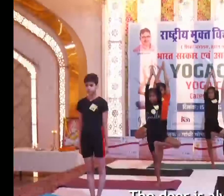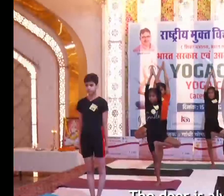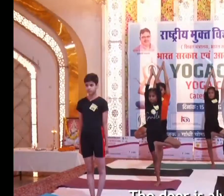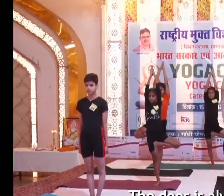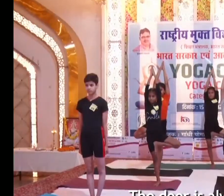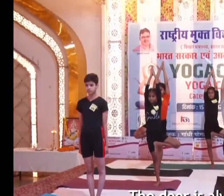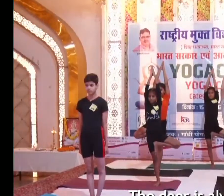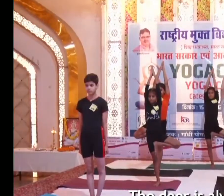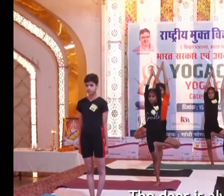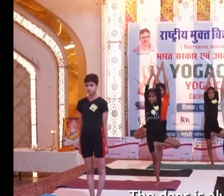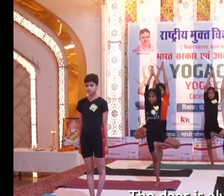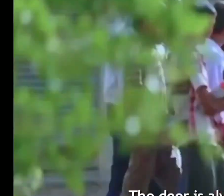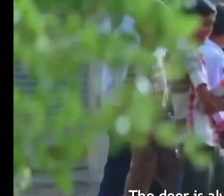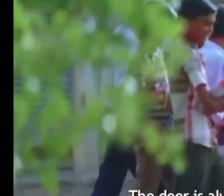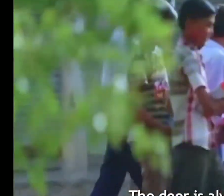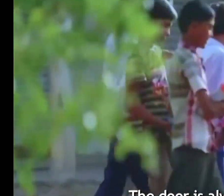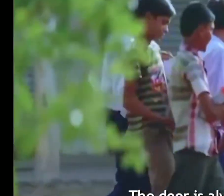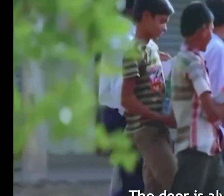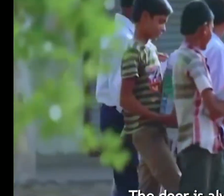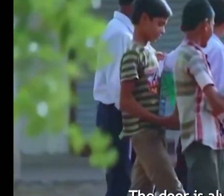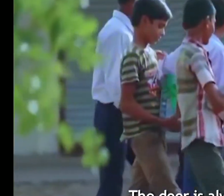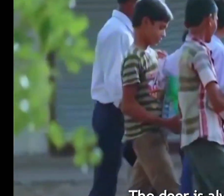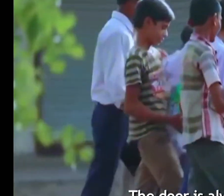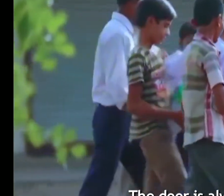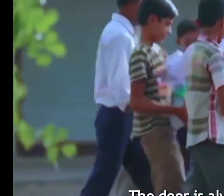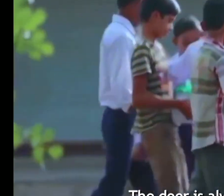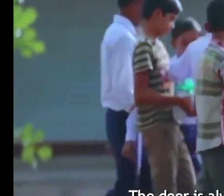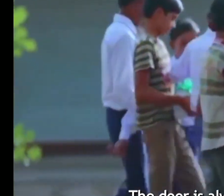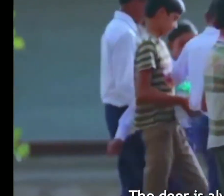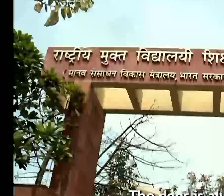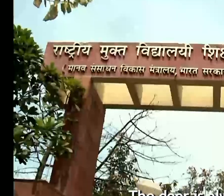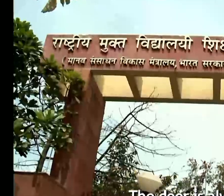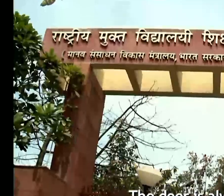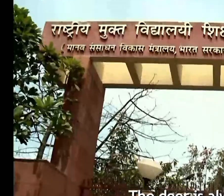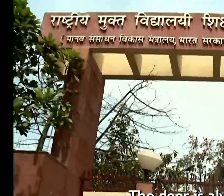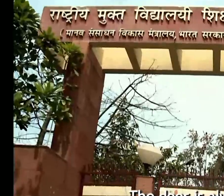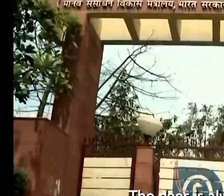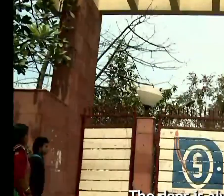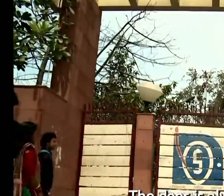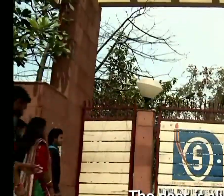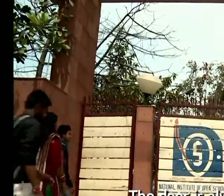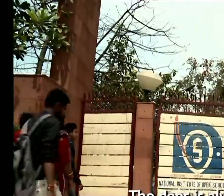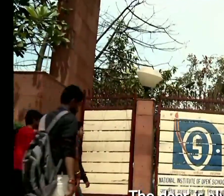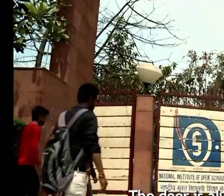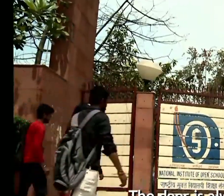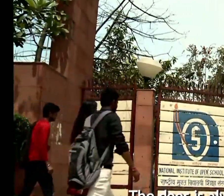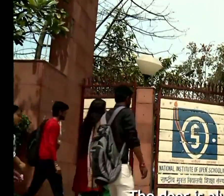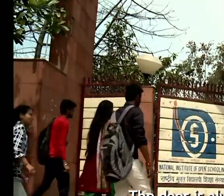राष्ट्रीय मुक्त विद्यालय का है द्वार खुला